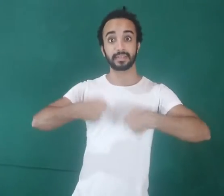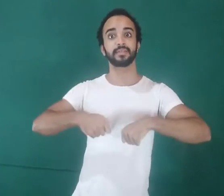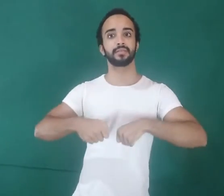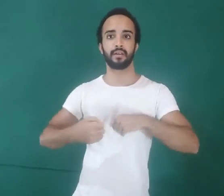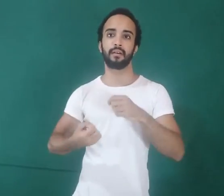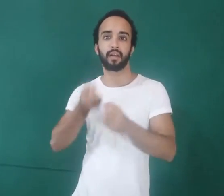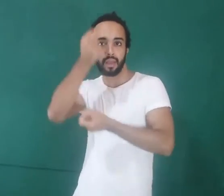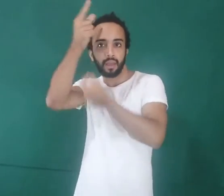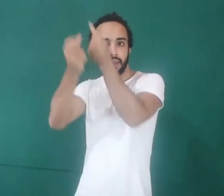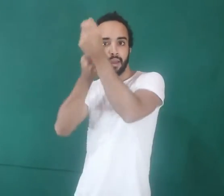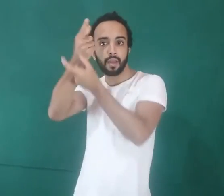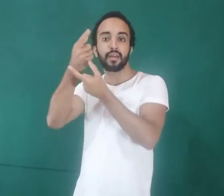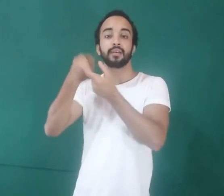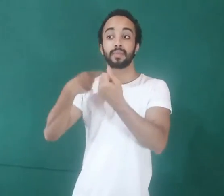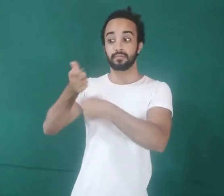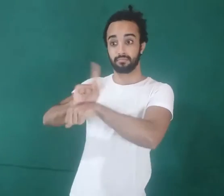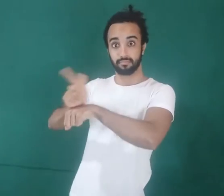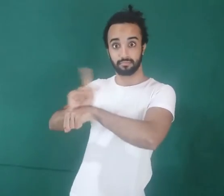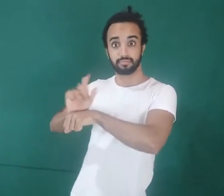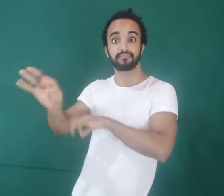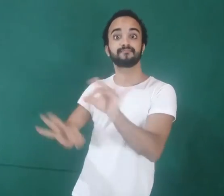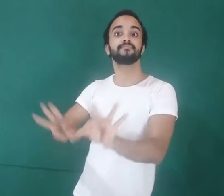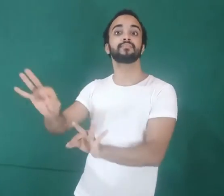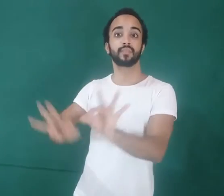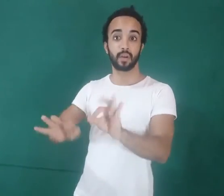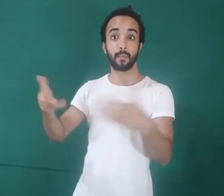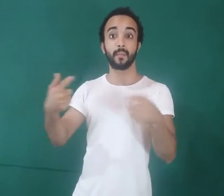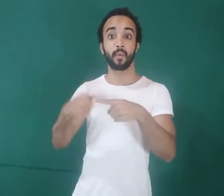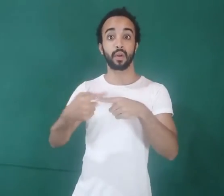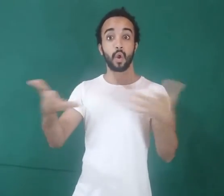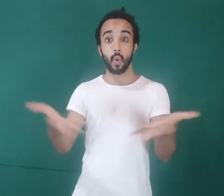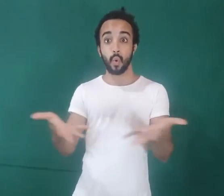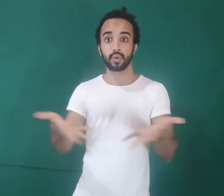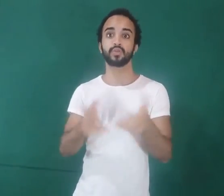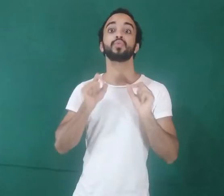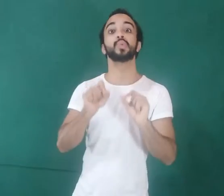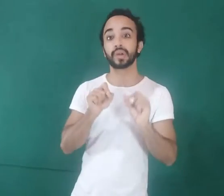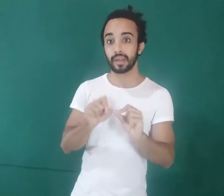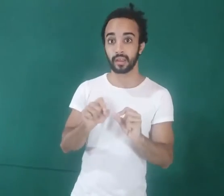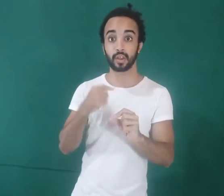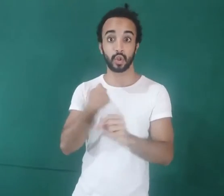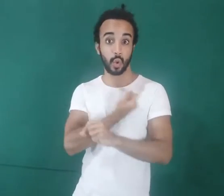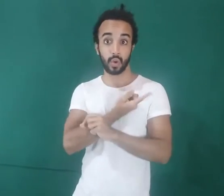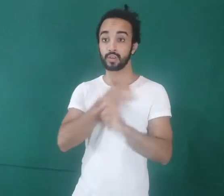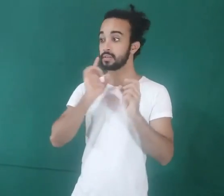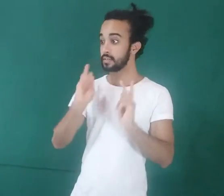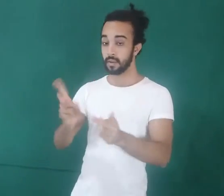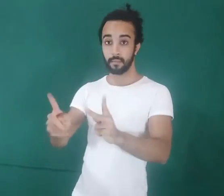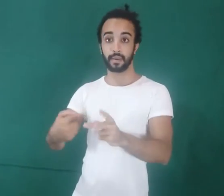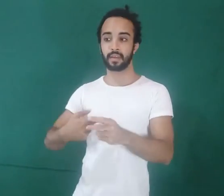gerida. Atualmente, o presente é um grande escritório de gestão de crise. Quem estiver batendo o pé dizendo que gosta disso